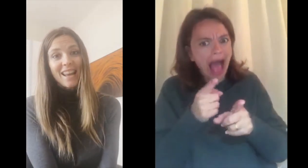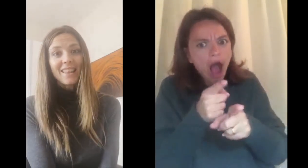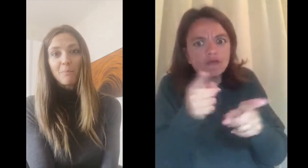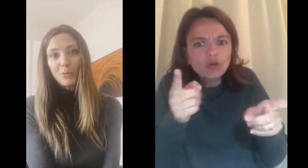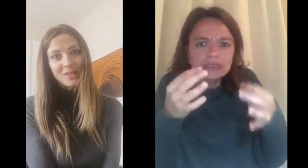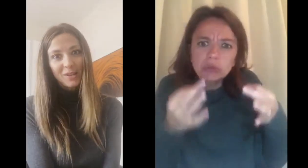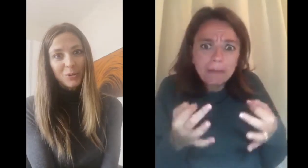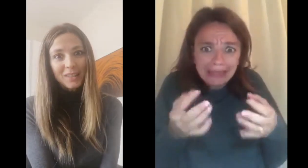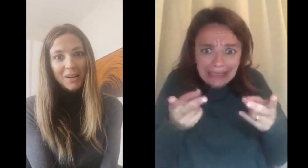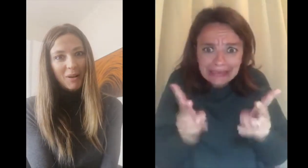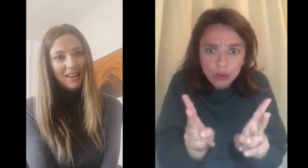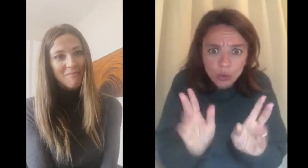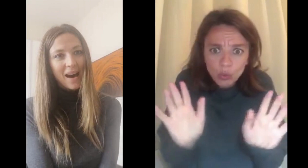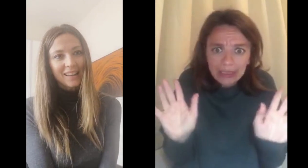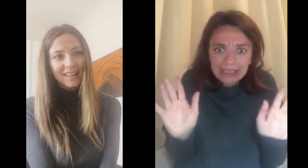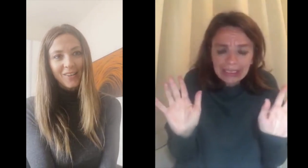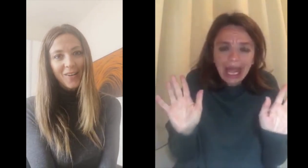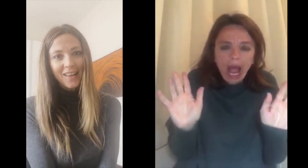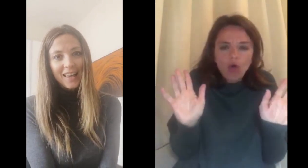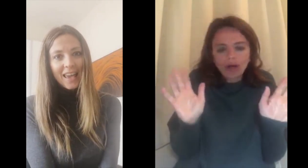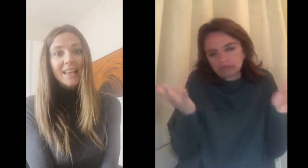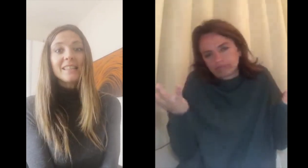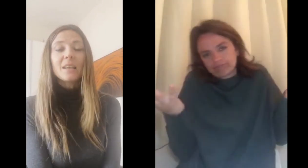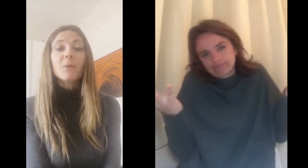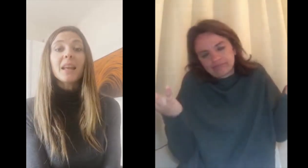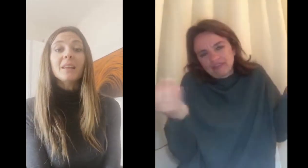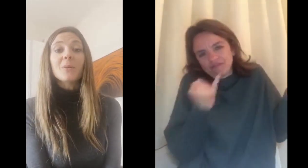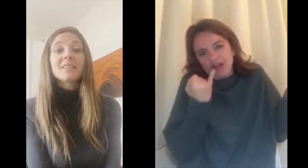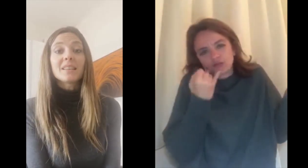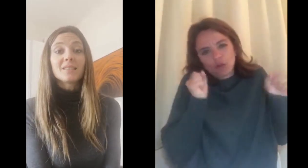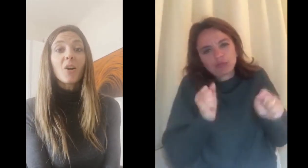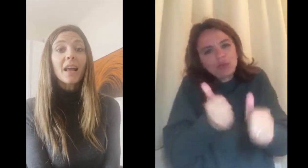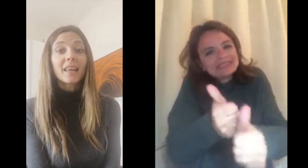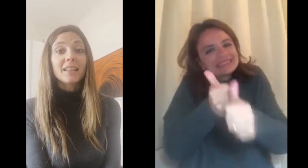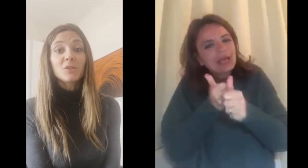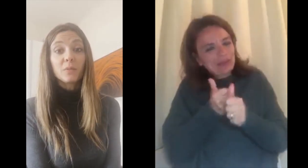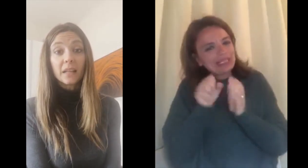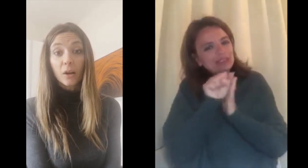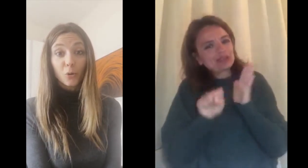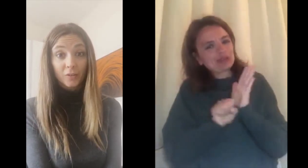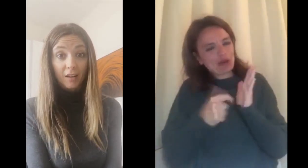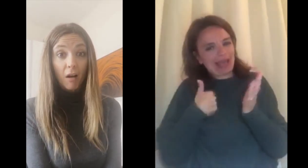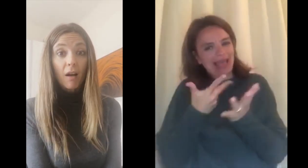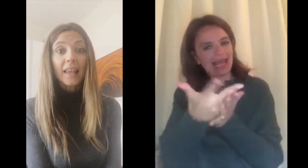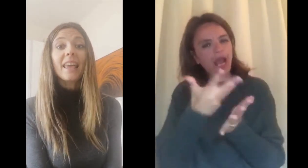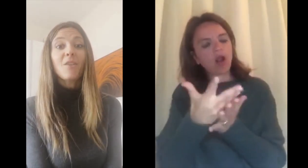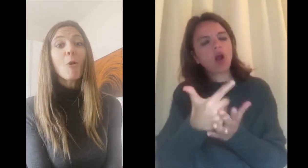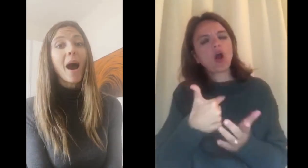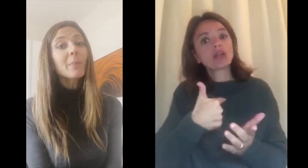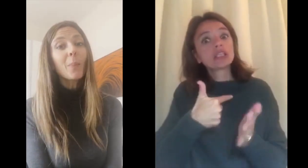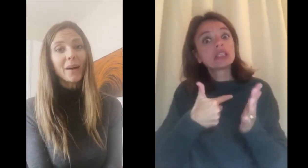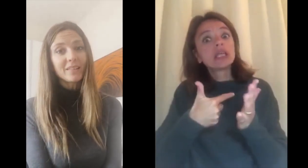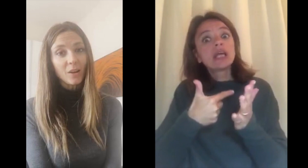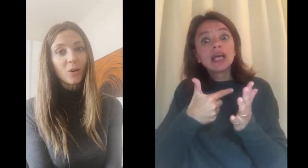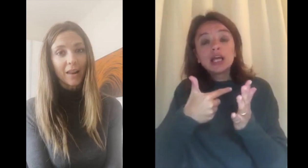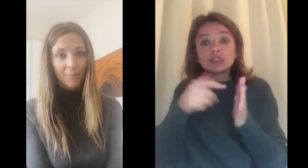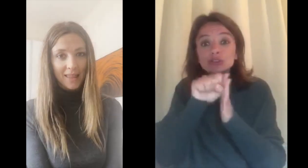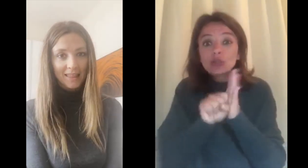via, sarete pur seduti da qualche parte, no? E seguirete questa storia che adesso vi racconterò e che io